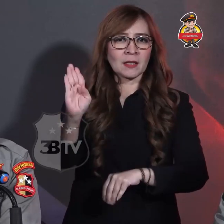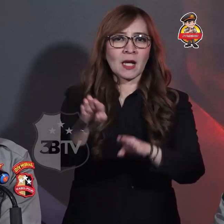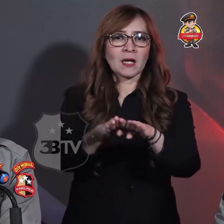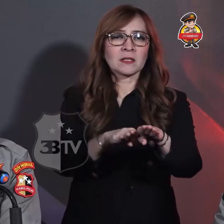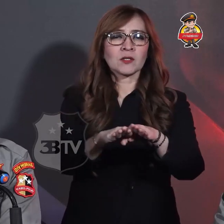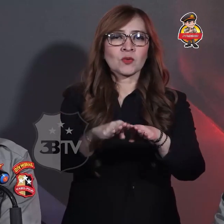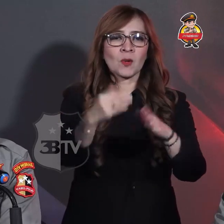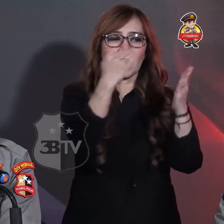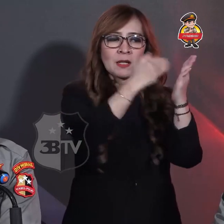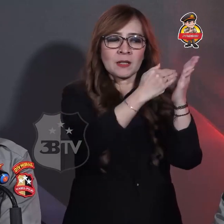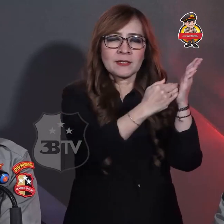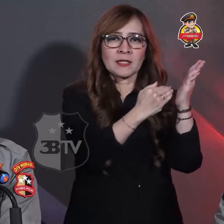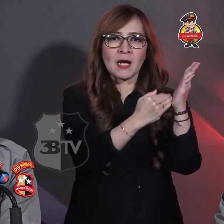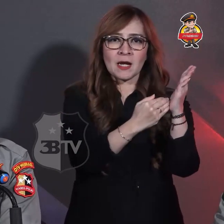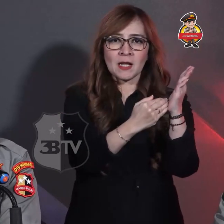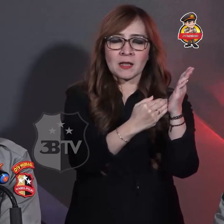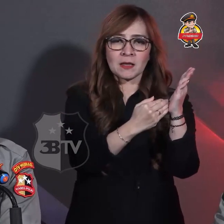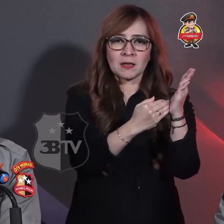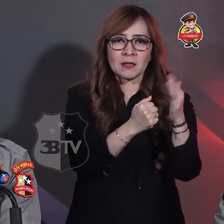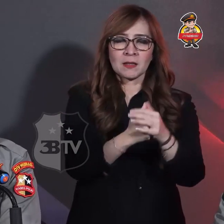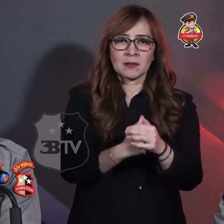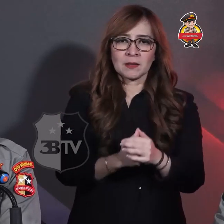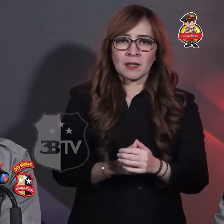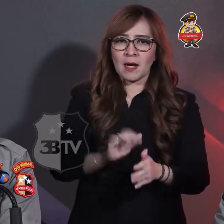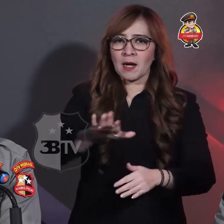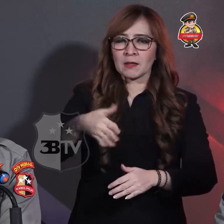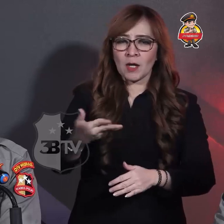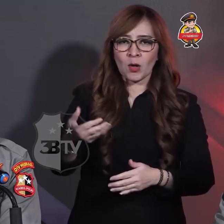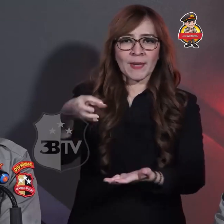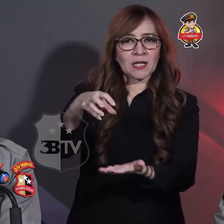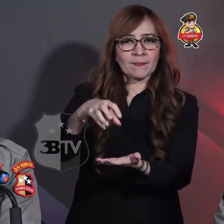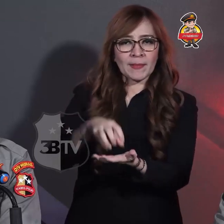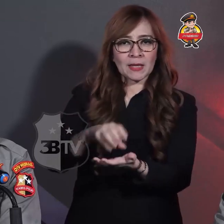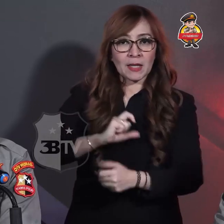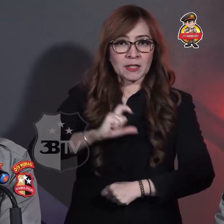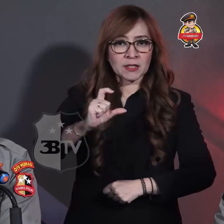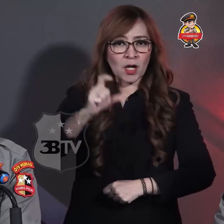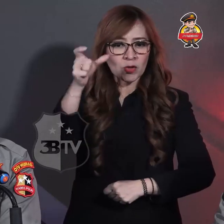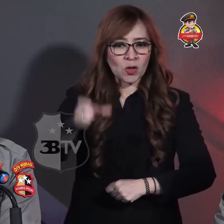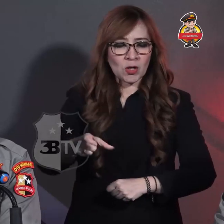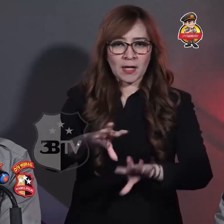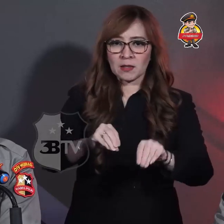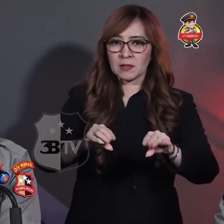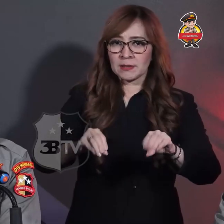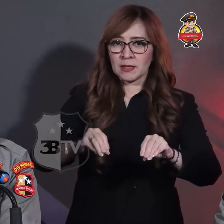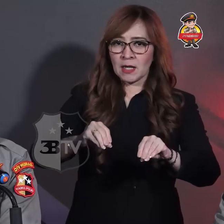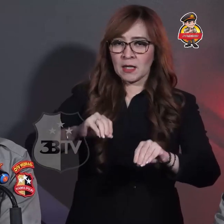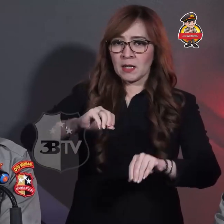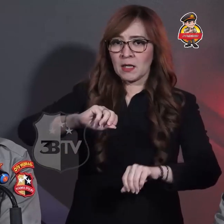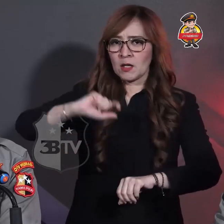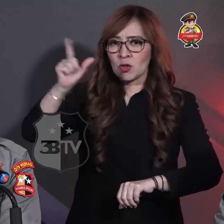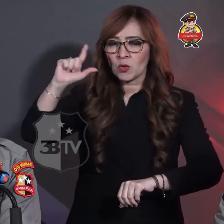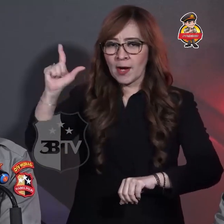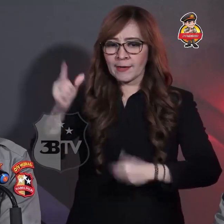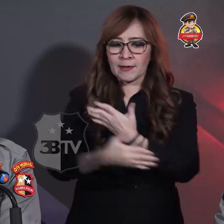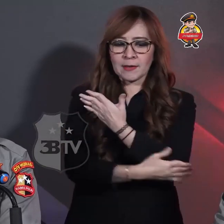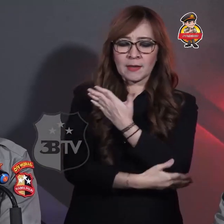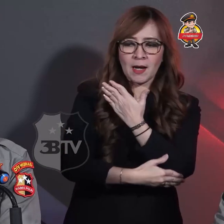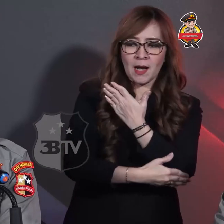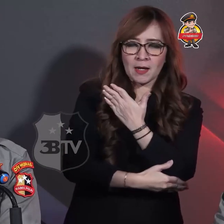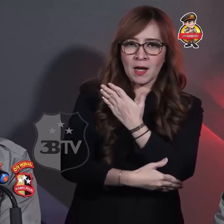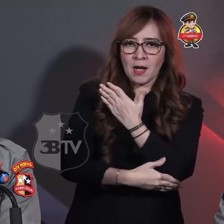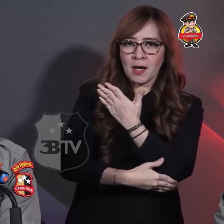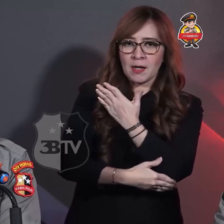persyaratan migran Indonesia dan atau menempatkan calon pekerja migran ke negara tertentu yang